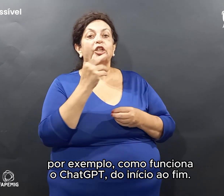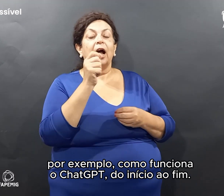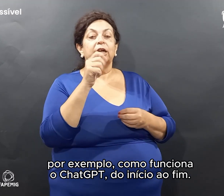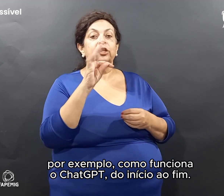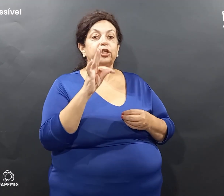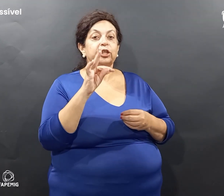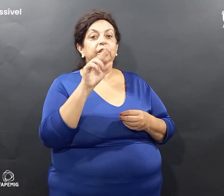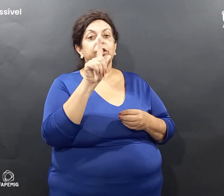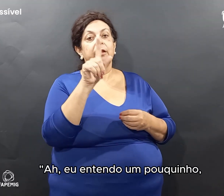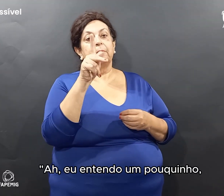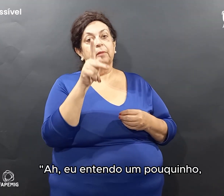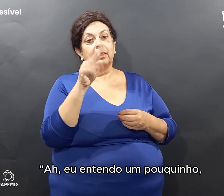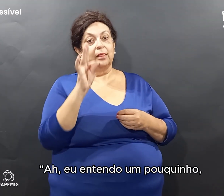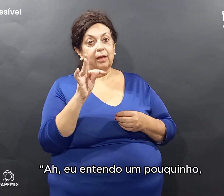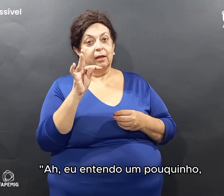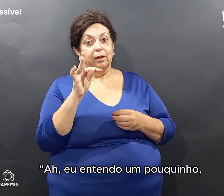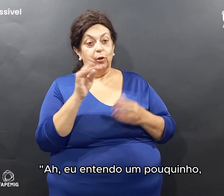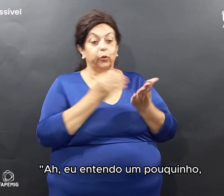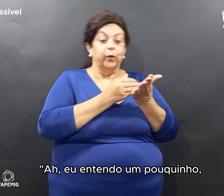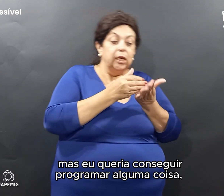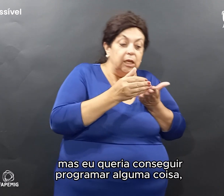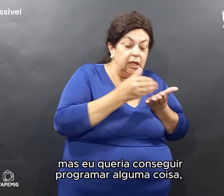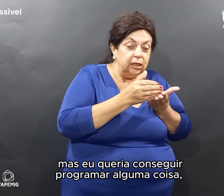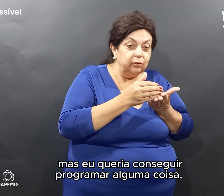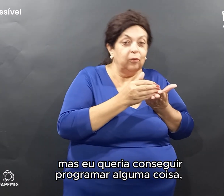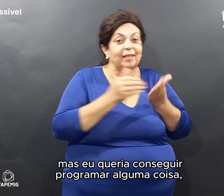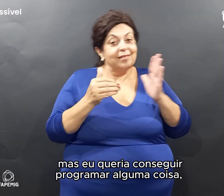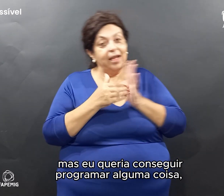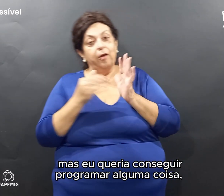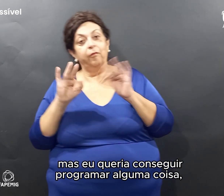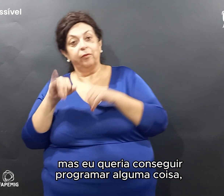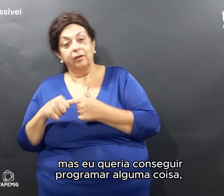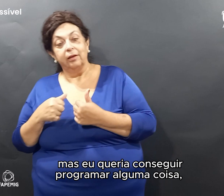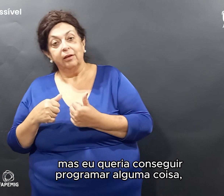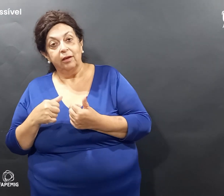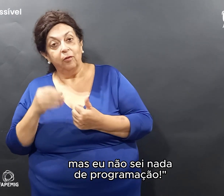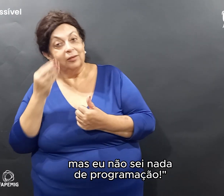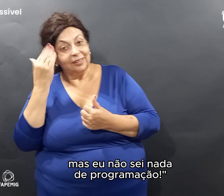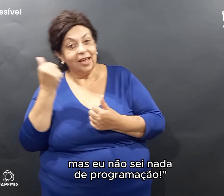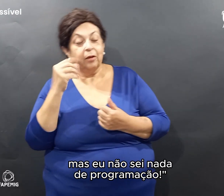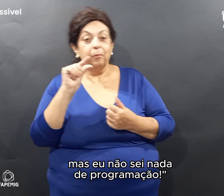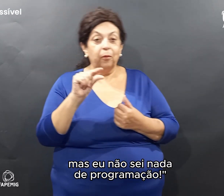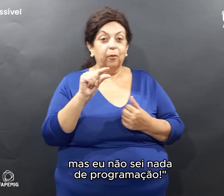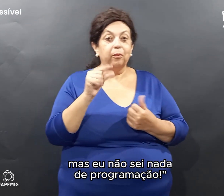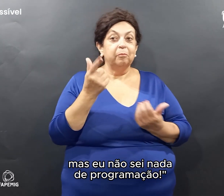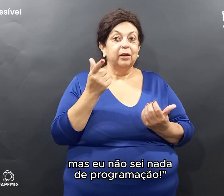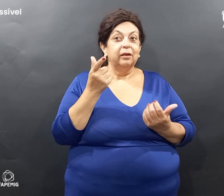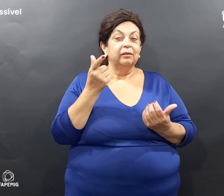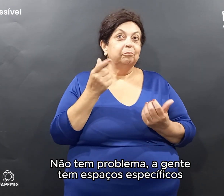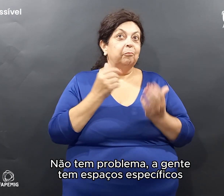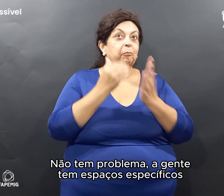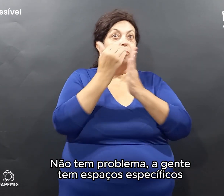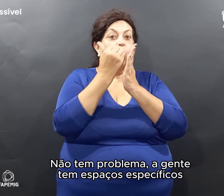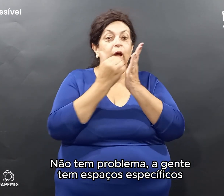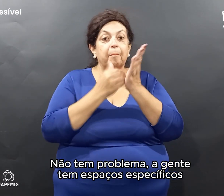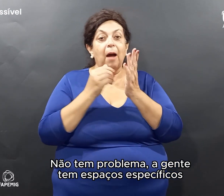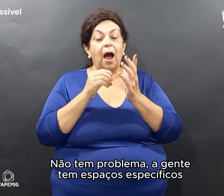fim. Eu entendo um pouquinho, mas eu queria conseguir programar alguma coisa, mas eu não sei nada de programação. Não tem problema. A gente